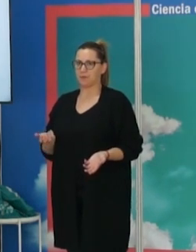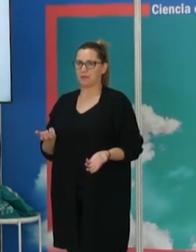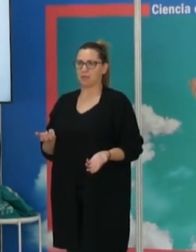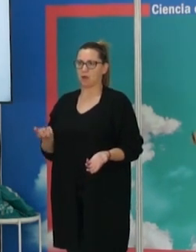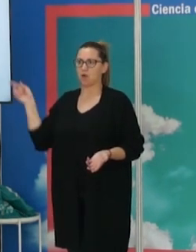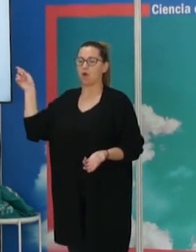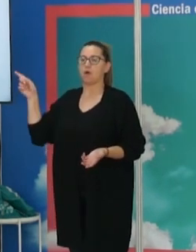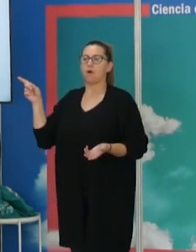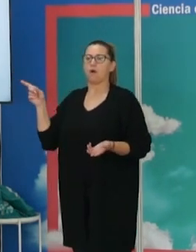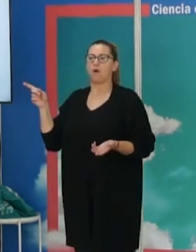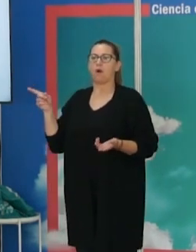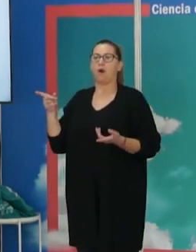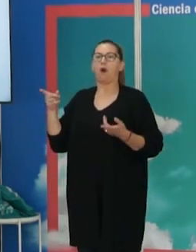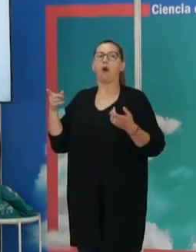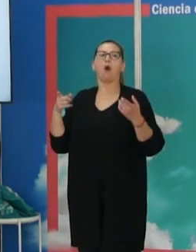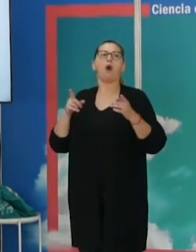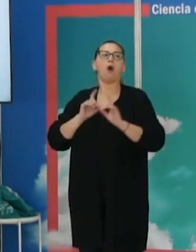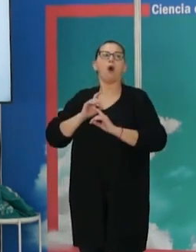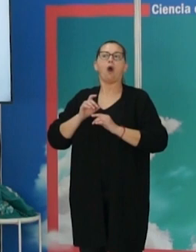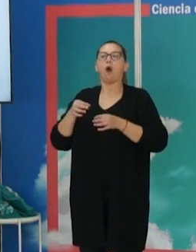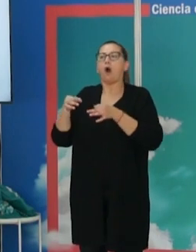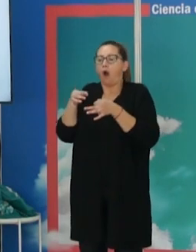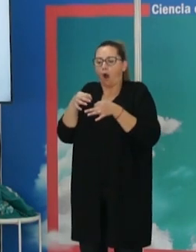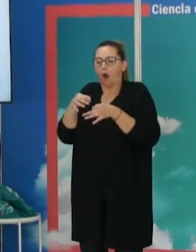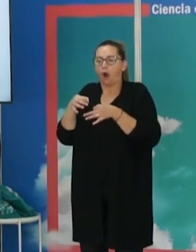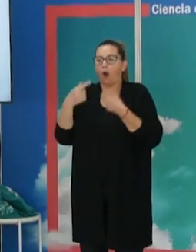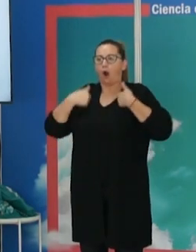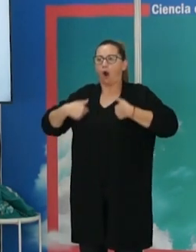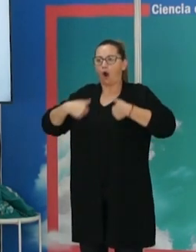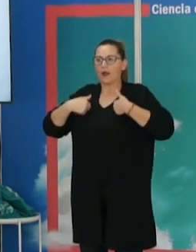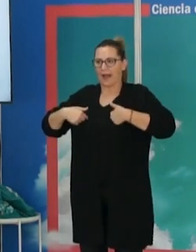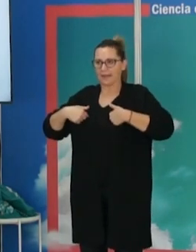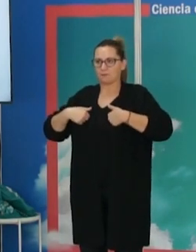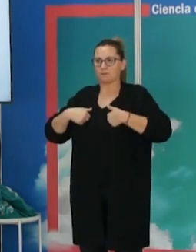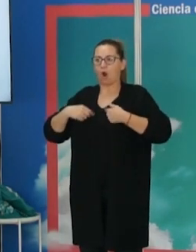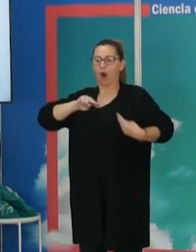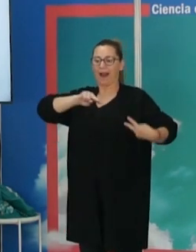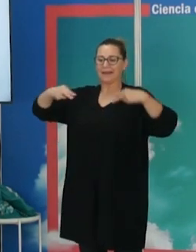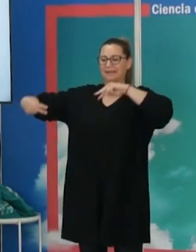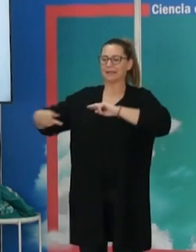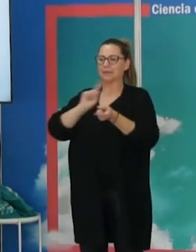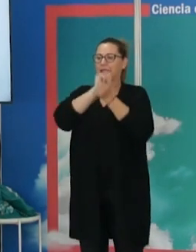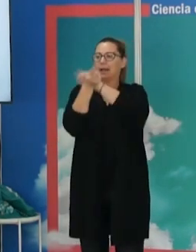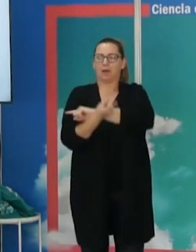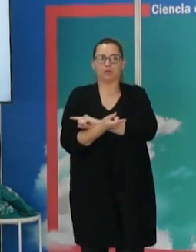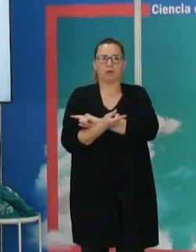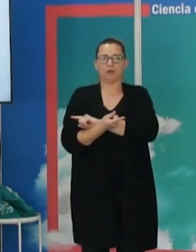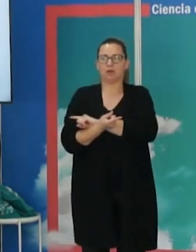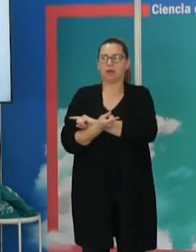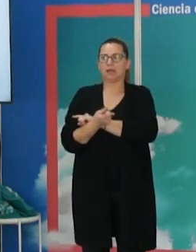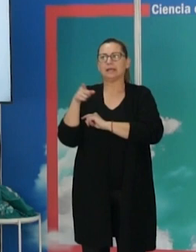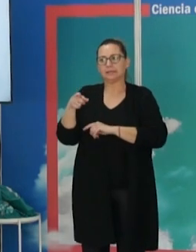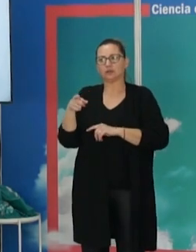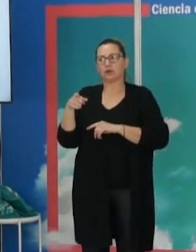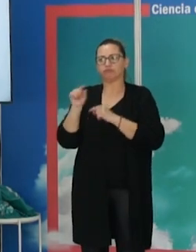los organismos genéticamente modificados. Hay discrepancias no solo ideológicas, sino no diría yo además